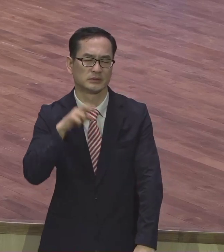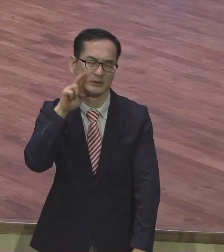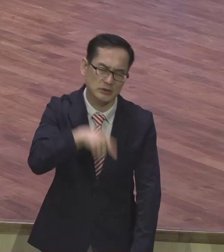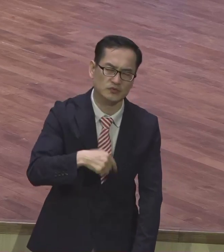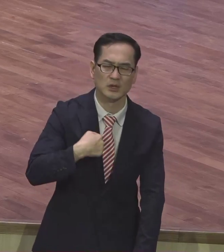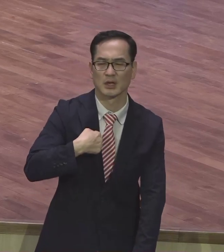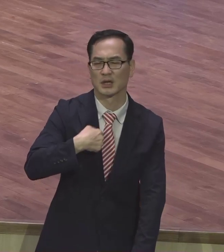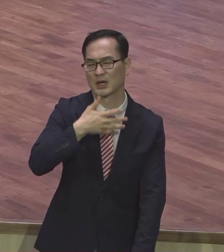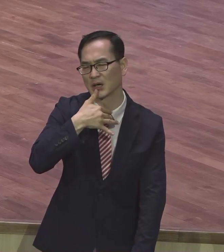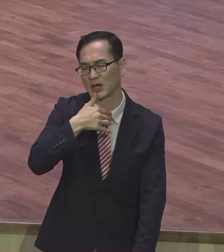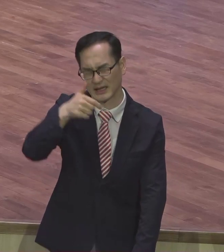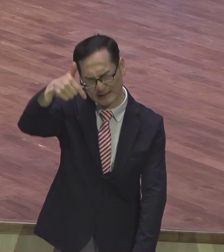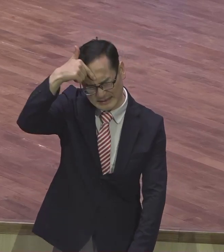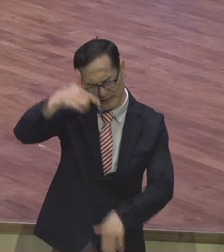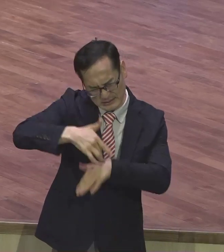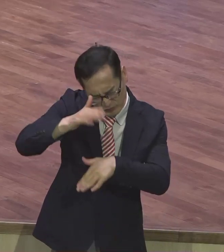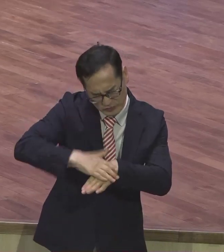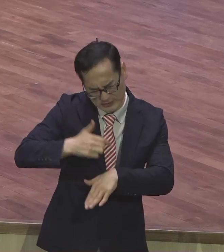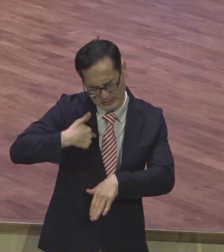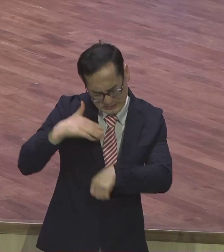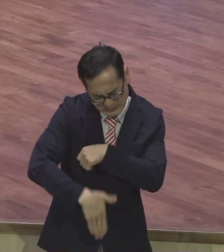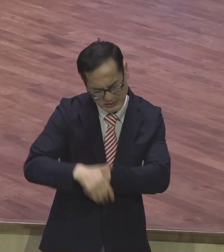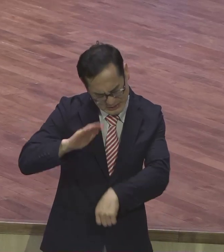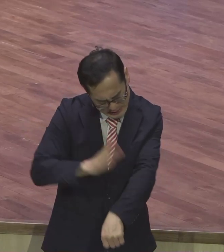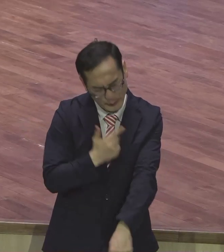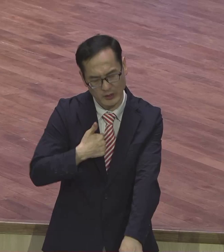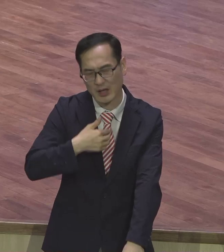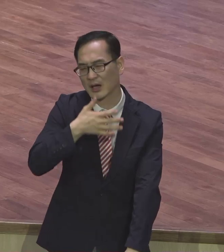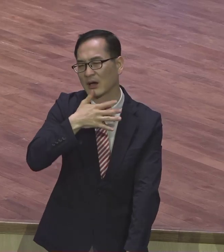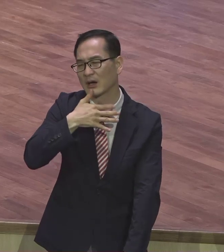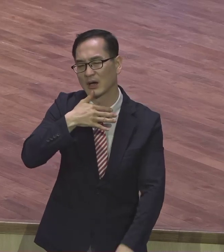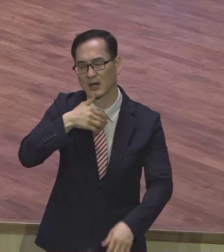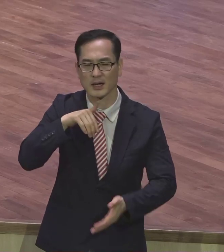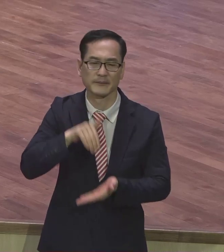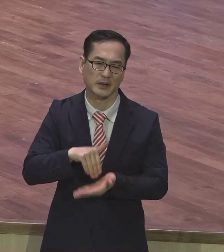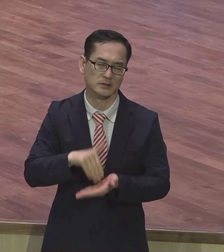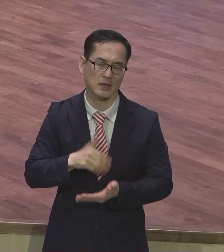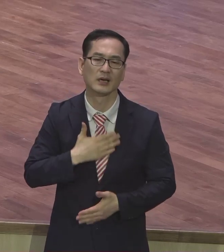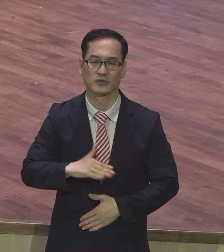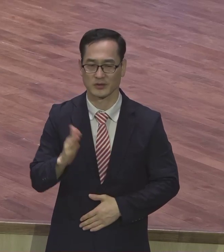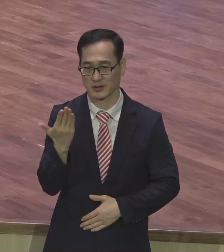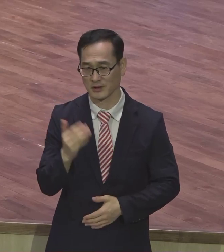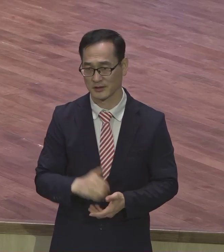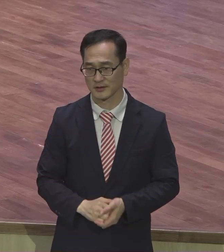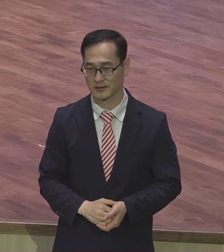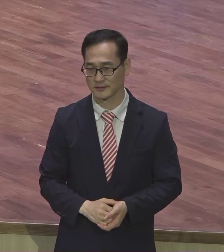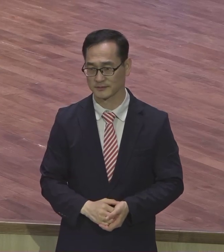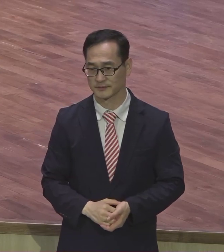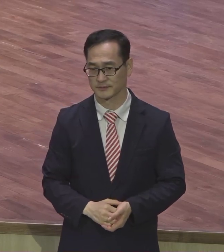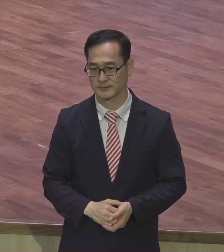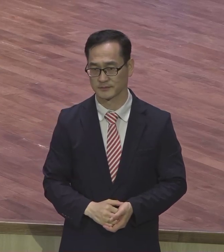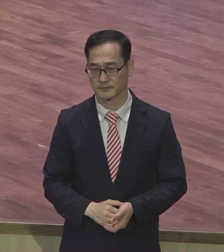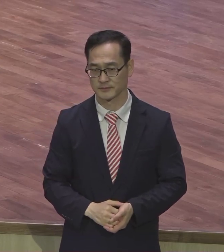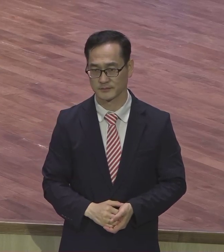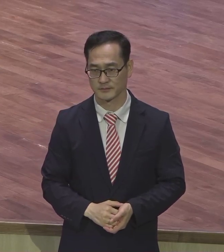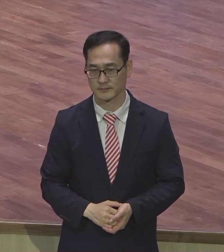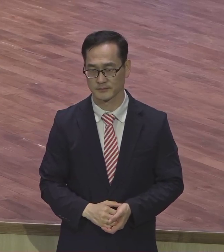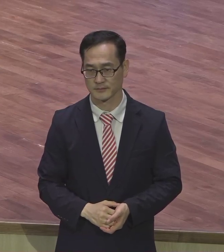이 땅에서 열법을 지킴으로써 어렵게 될 수 있는 사람은 한 사람도 없습니다 내가